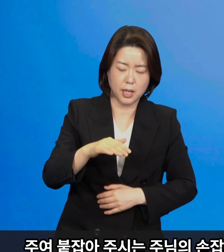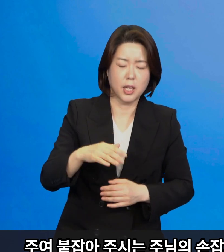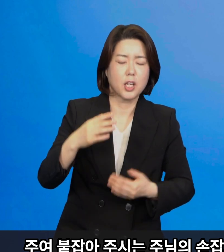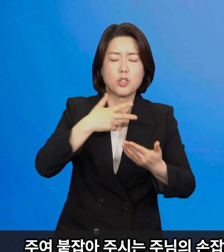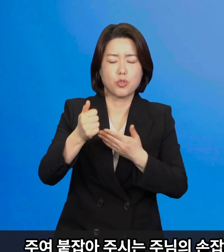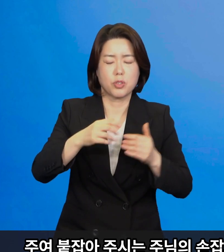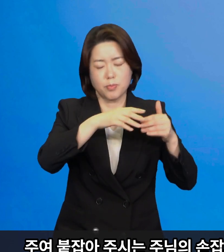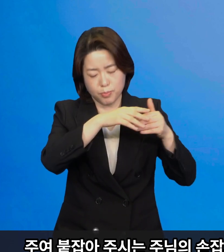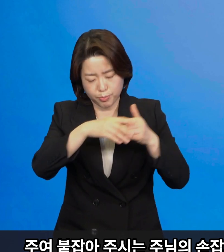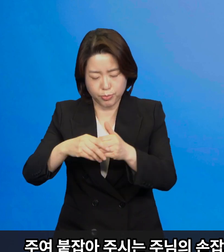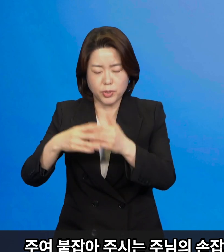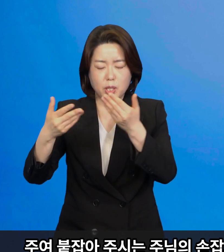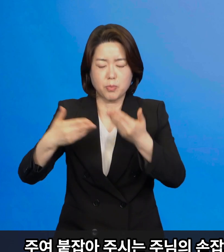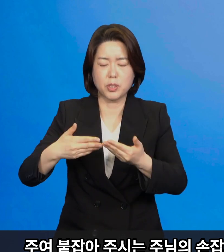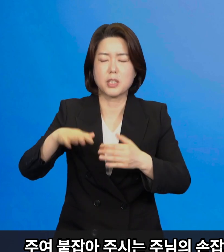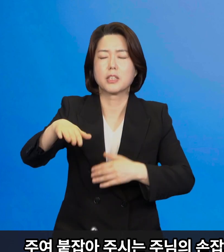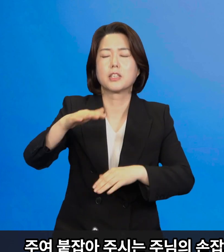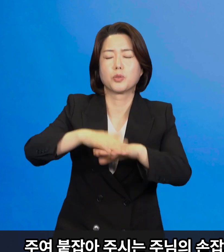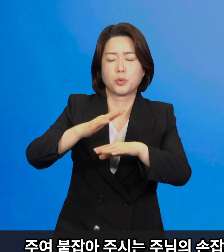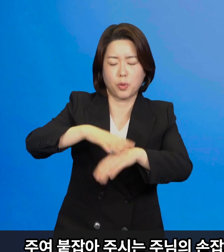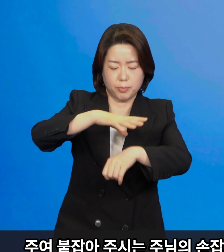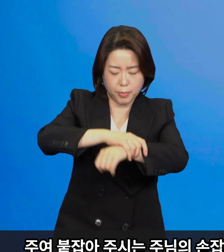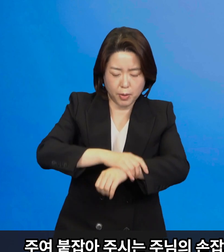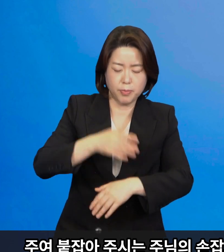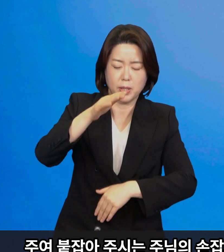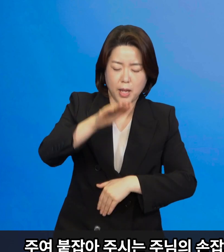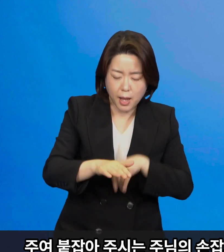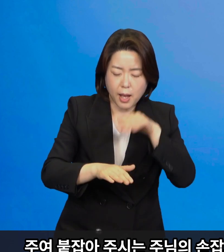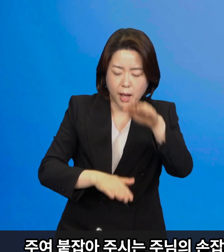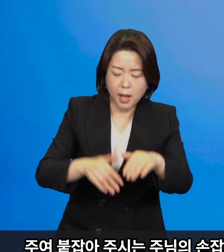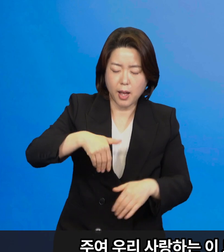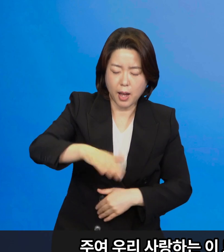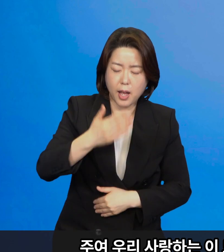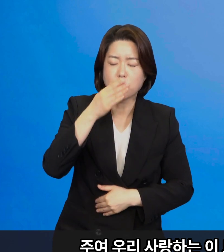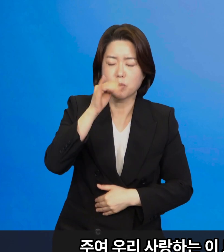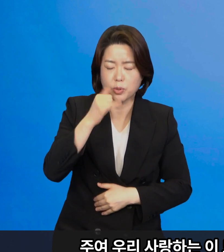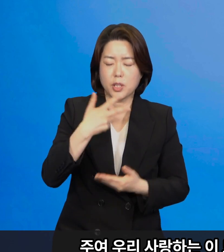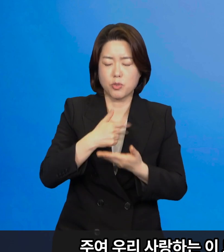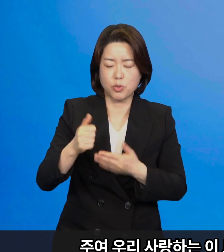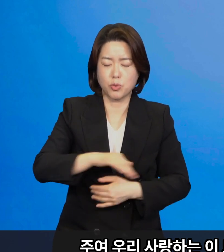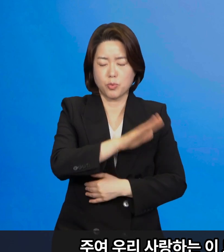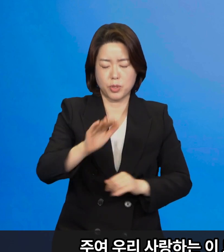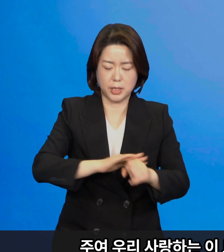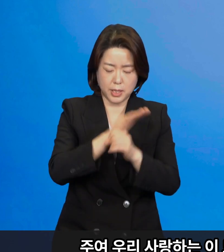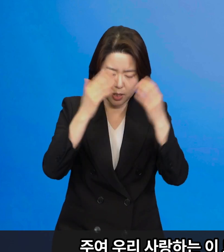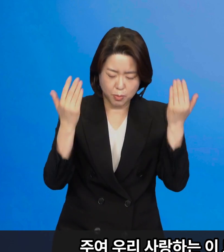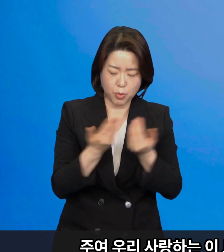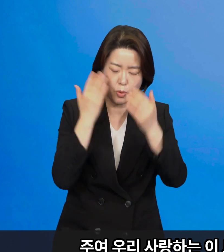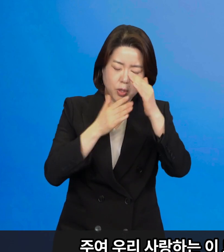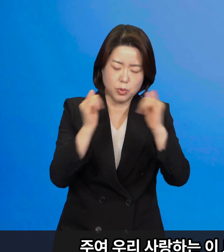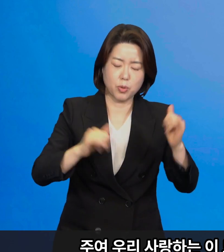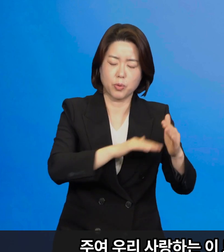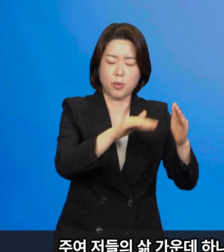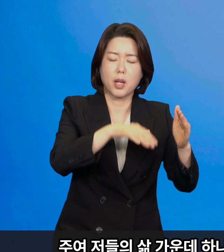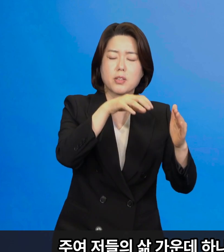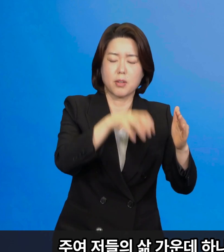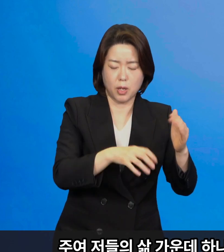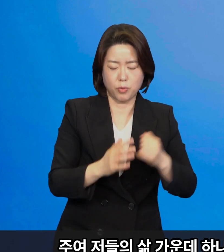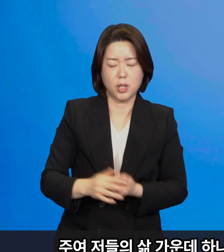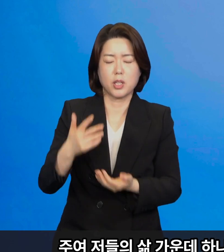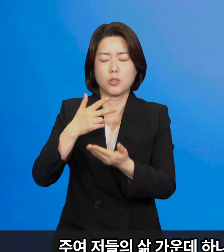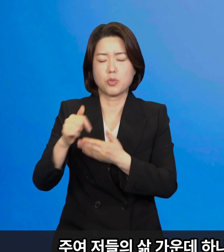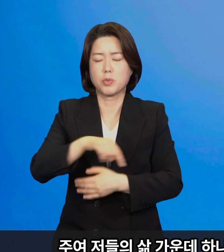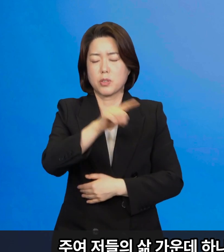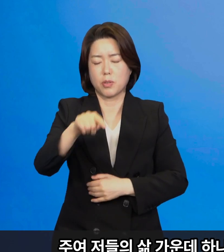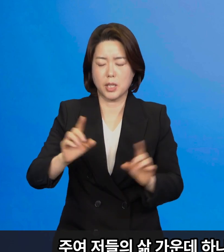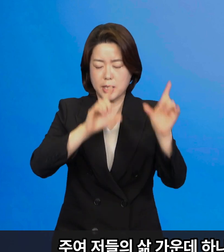붙잡아 주시는 주님의 손잡고 한 걸음 한 걸음 나아갈 수 있도록 주여, 우리 사랑하는 모든 성도들의 가정 가운데 주여